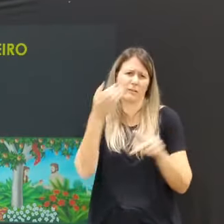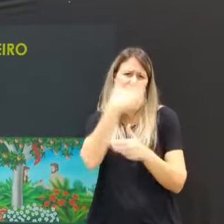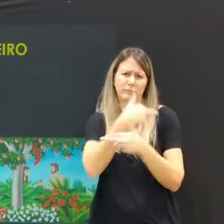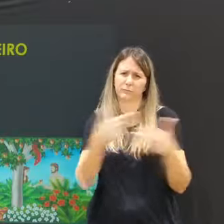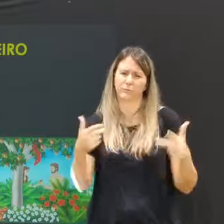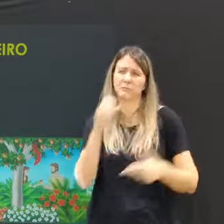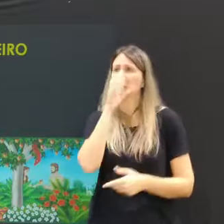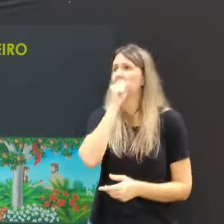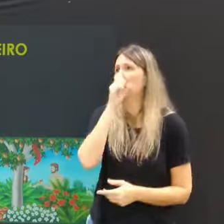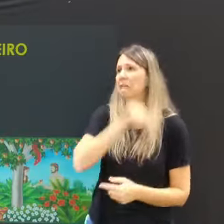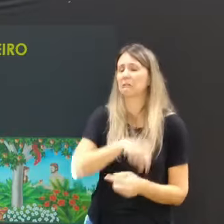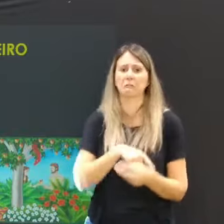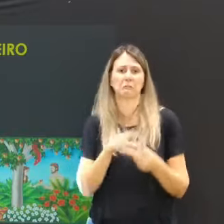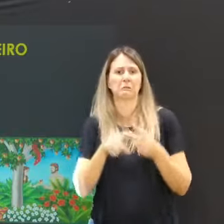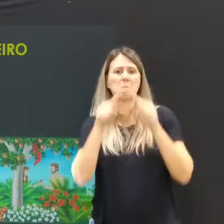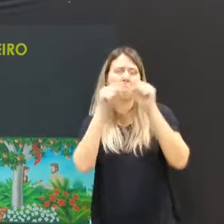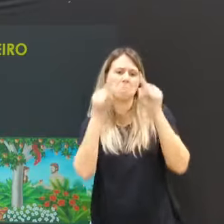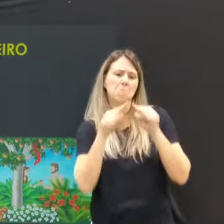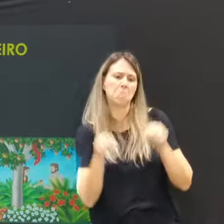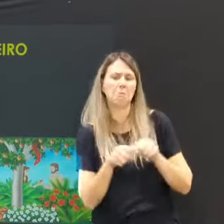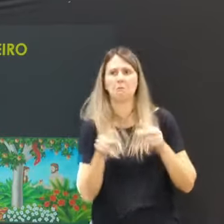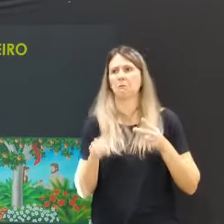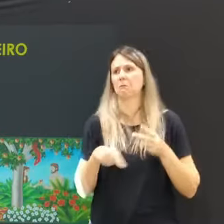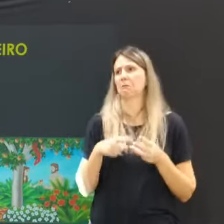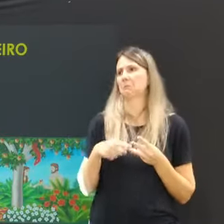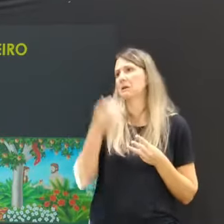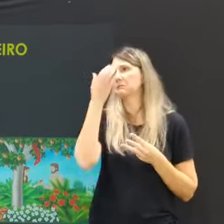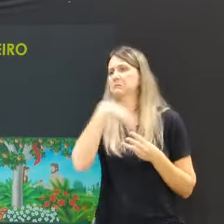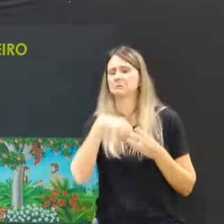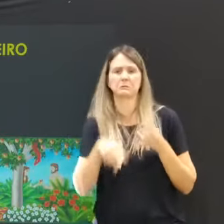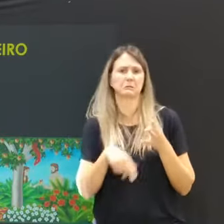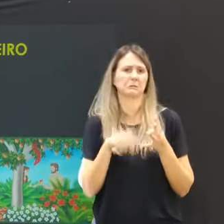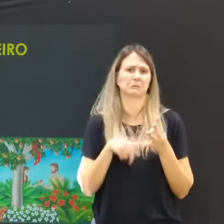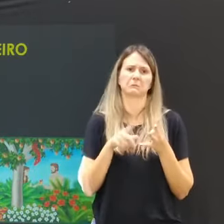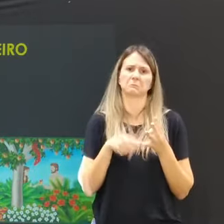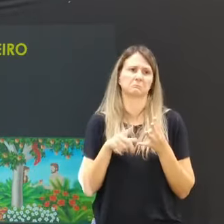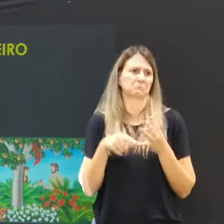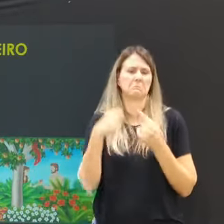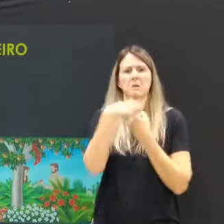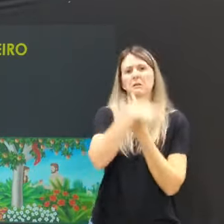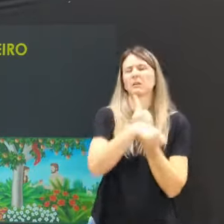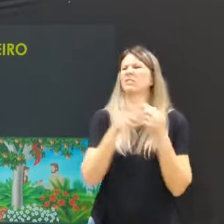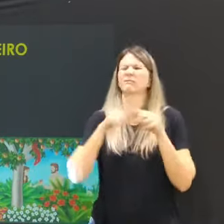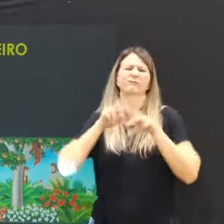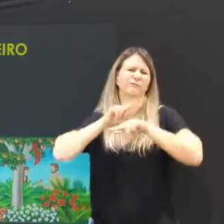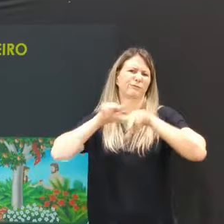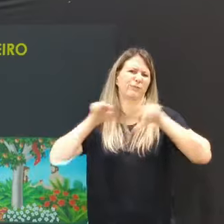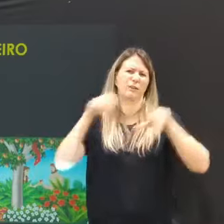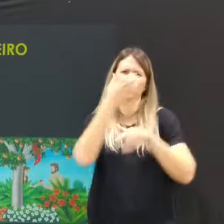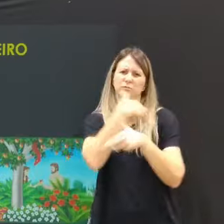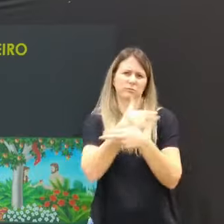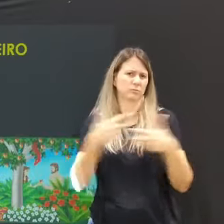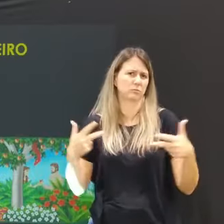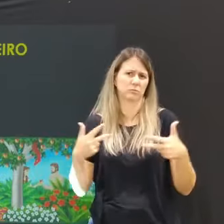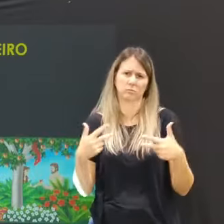fruto, mas ela não especifica se é uma maçã, uma laranja, uma pera. Não, ela não fala se é uma banana, ela não diz qual fruta